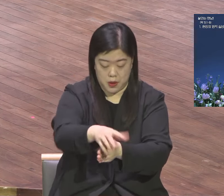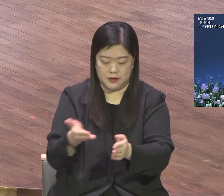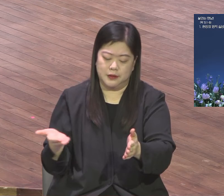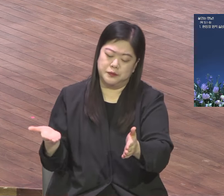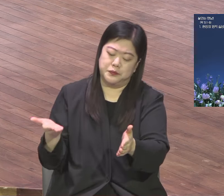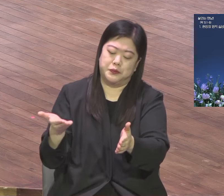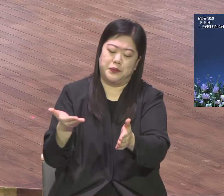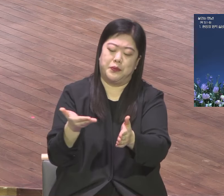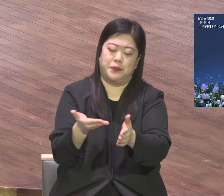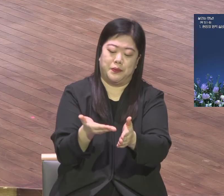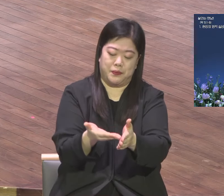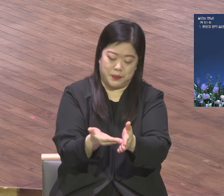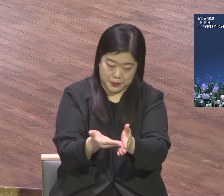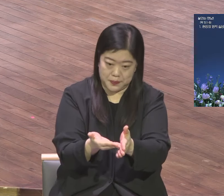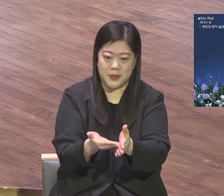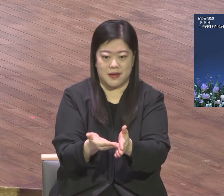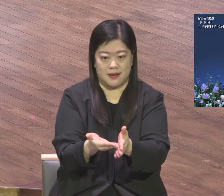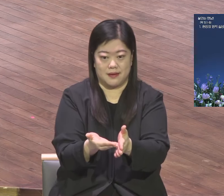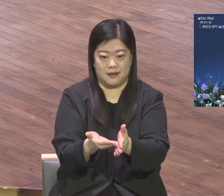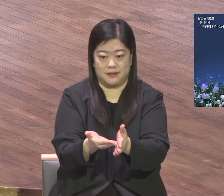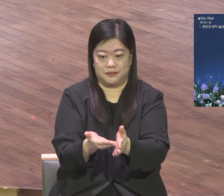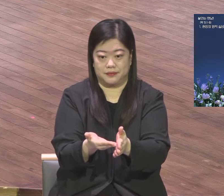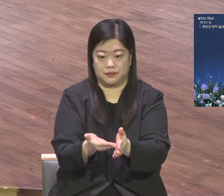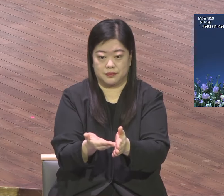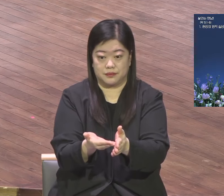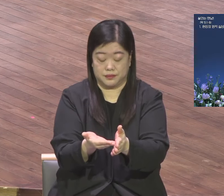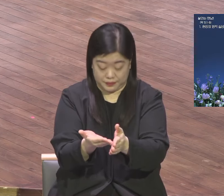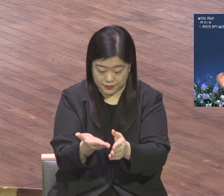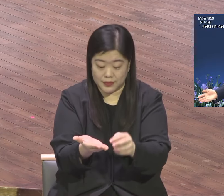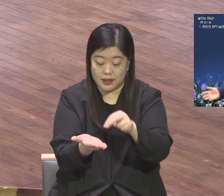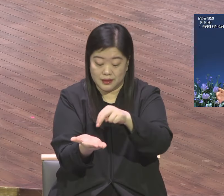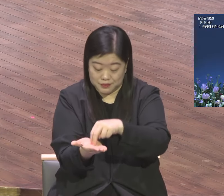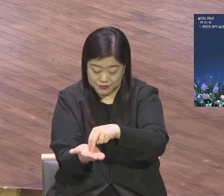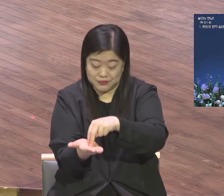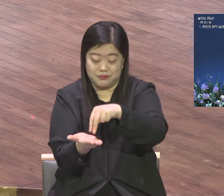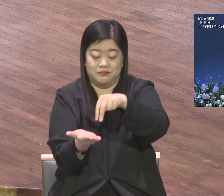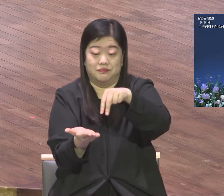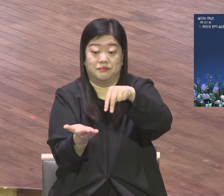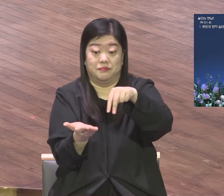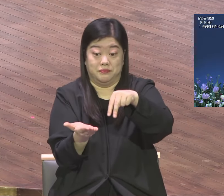도착을 그렇게 하였습니다. 그런데 배에서 내리자마자